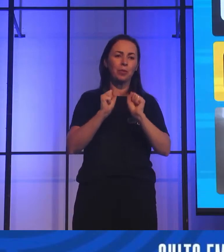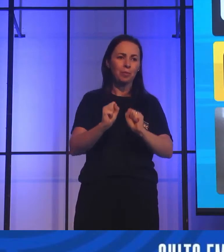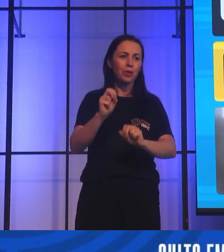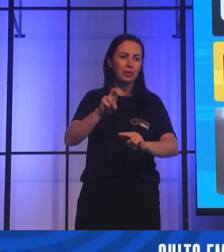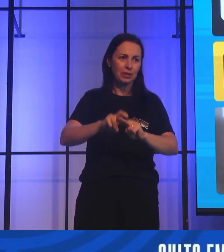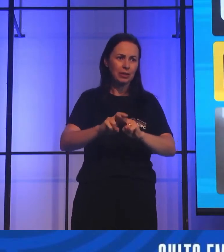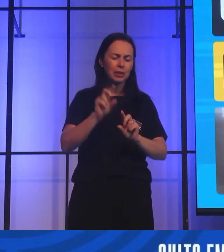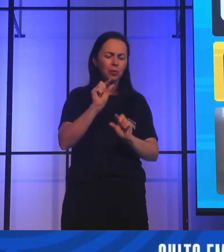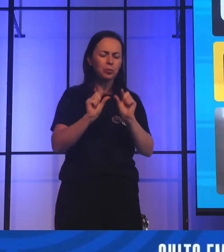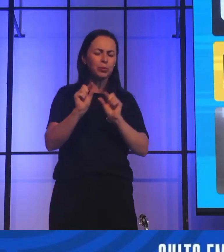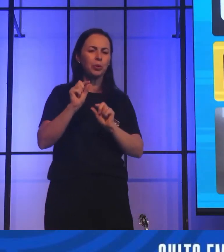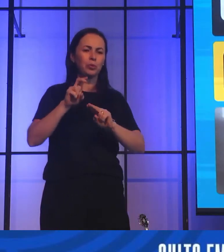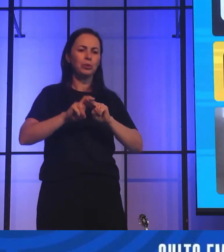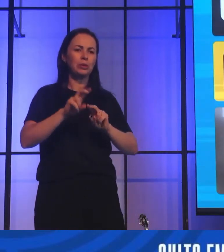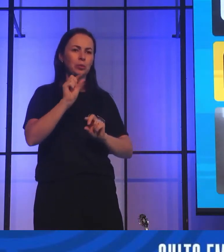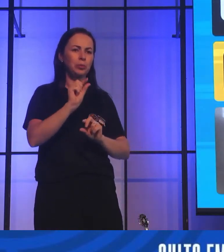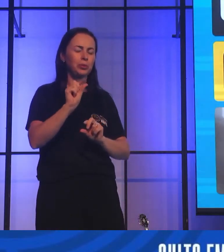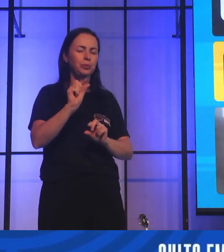gentileza, um instante.